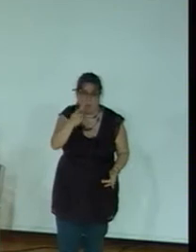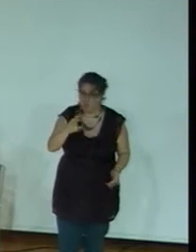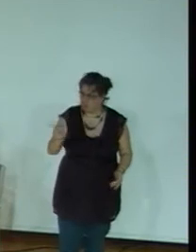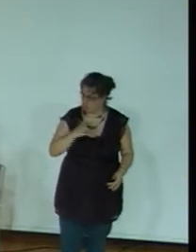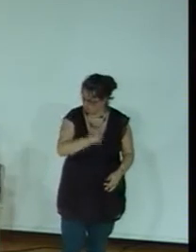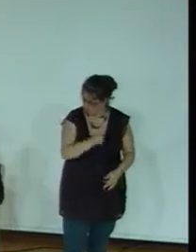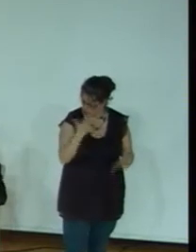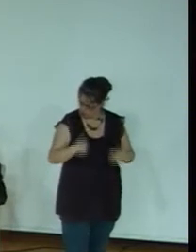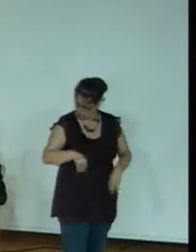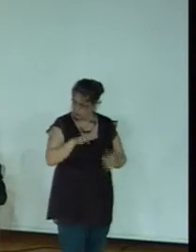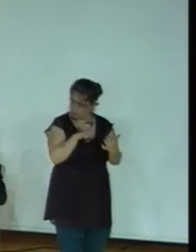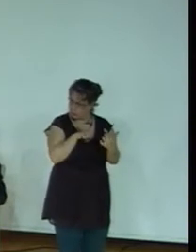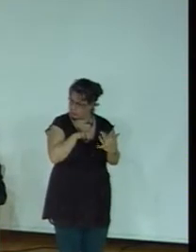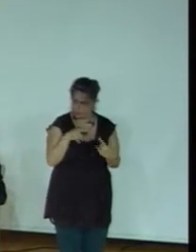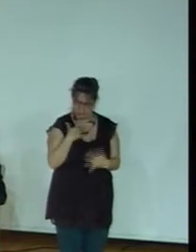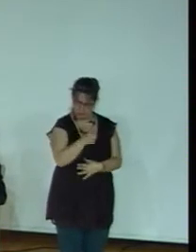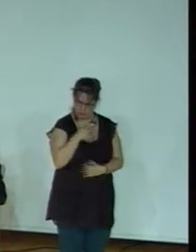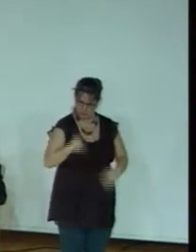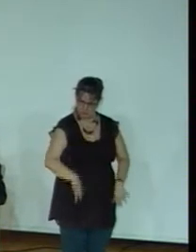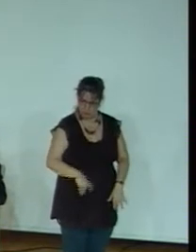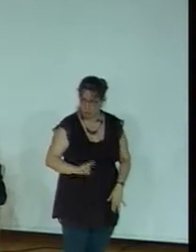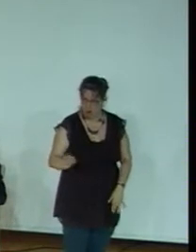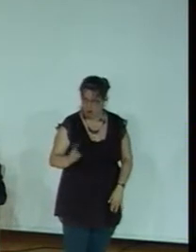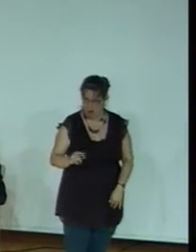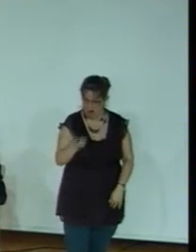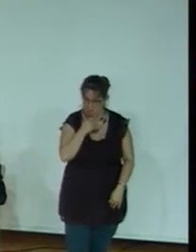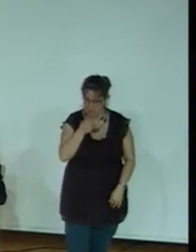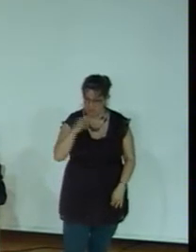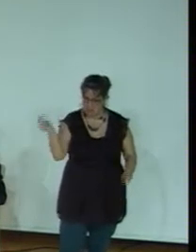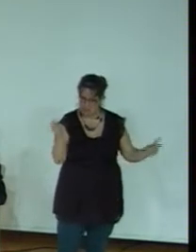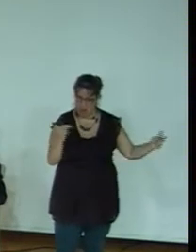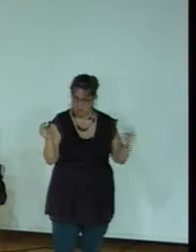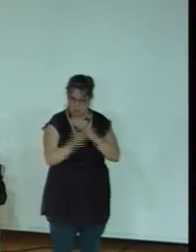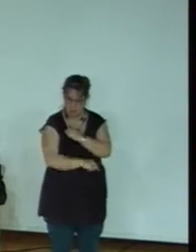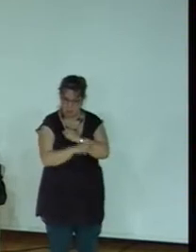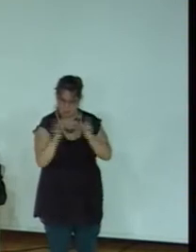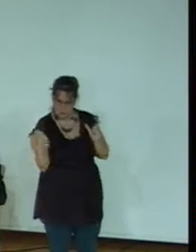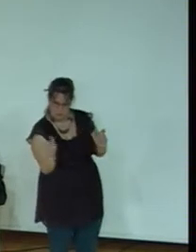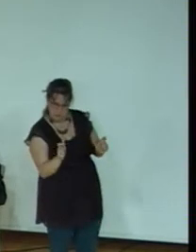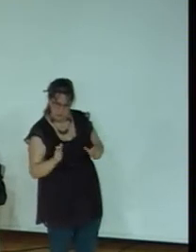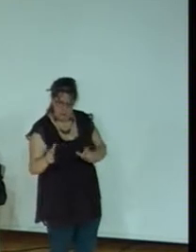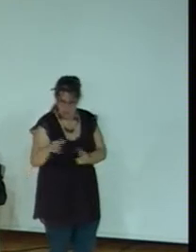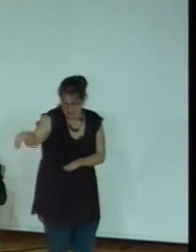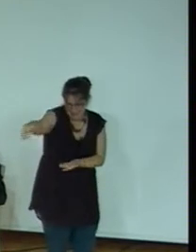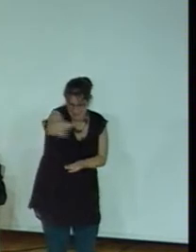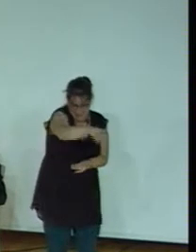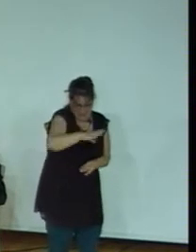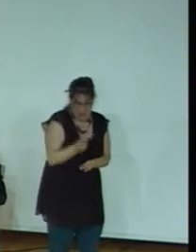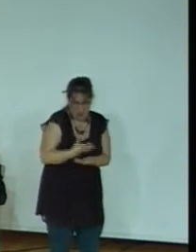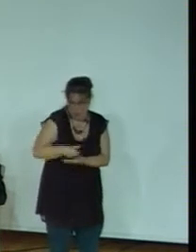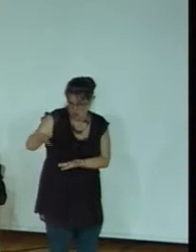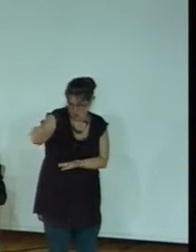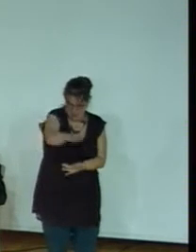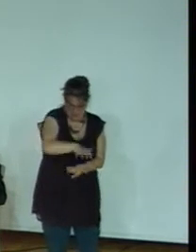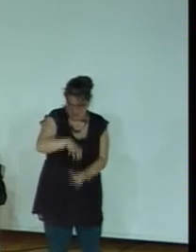masse beaucoup de gens et de récolter beaucoup d'informations. Pour un exemple qui peut paraître trivial, mais qui rend